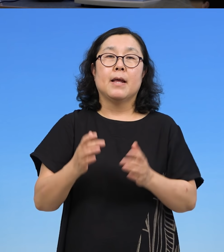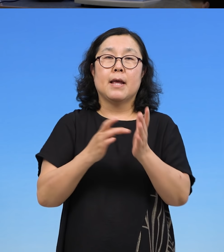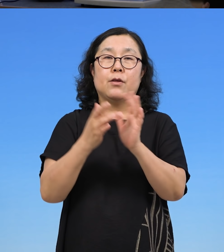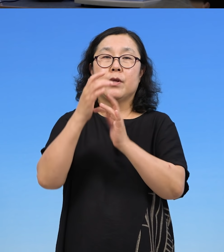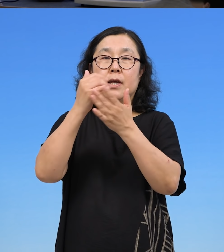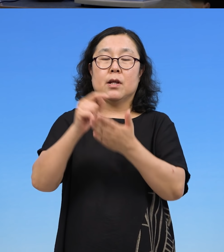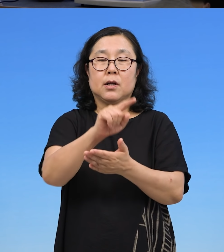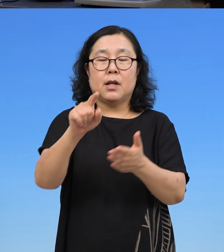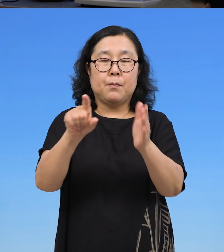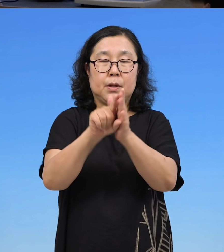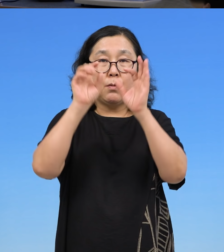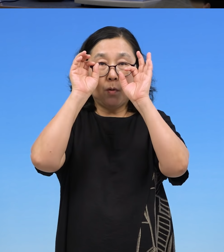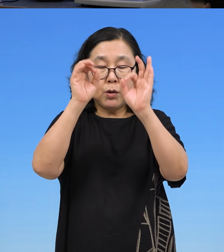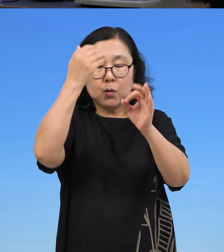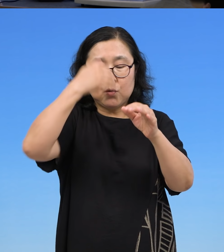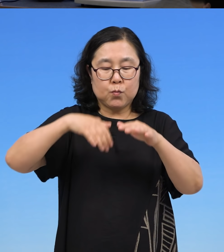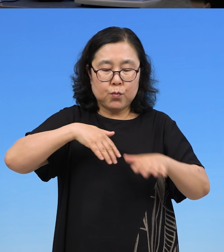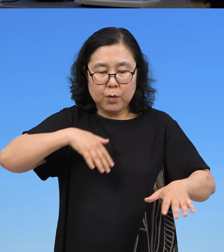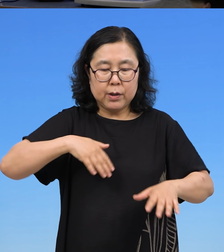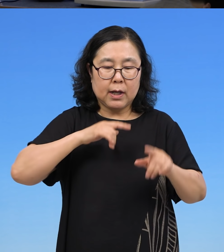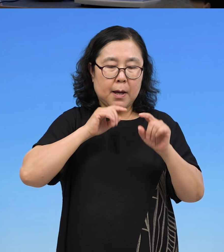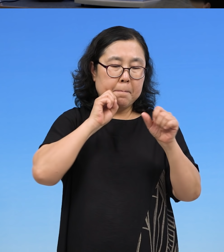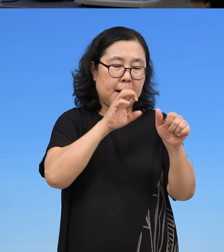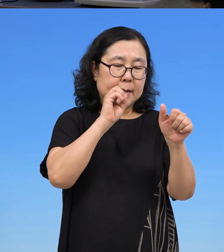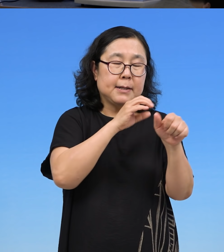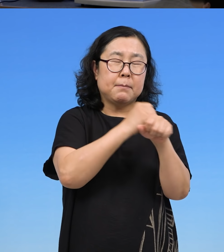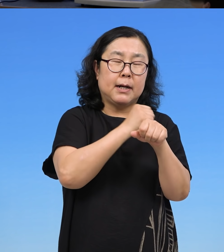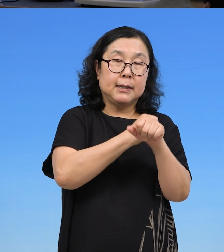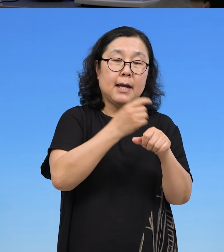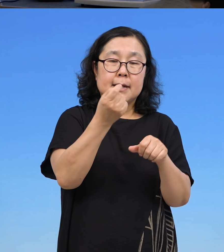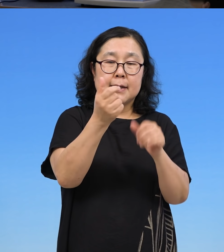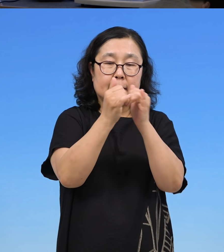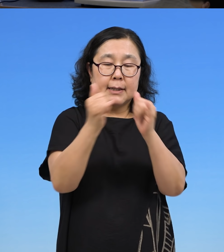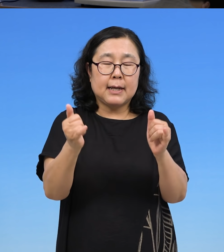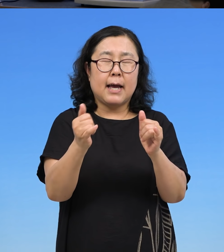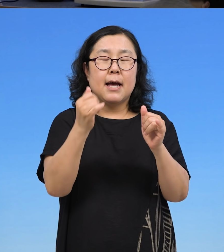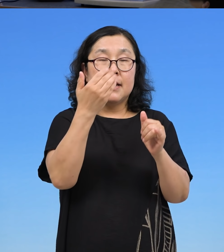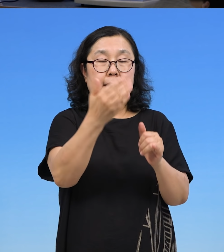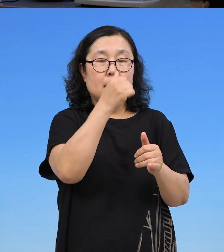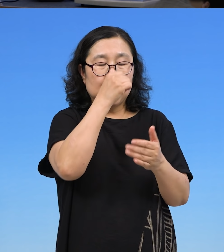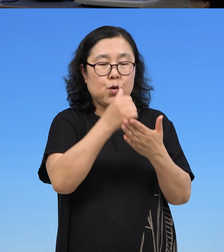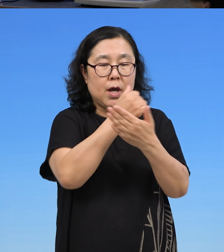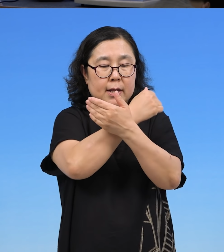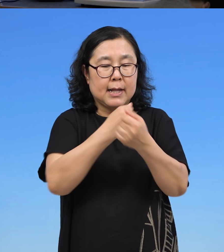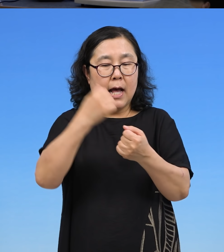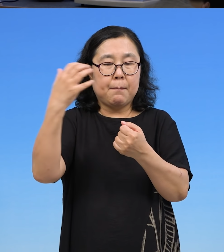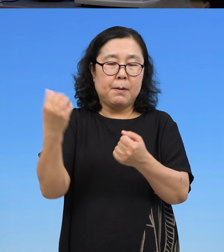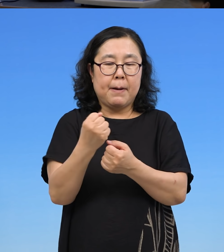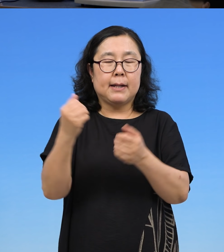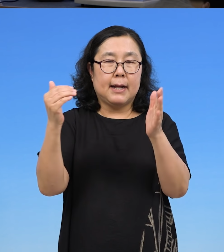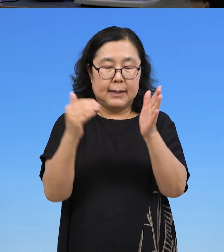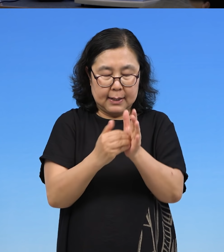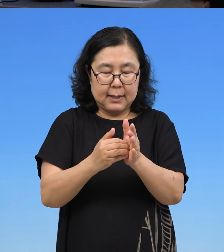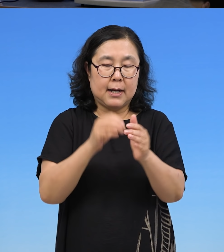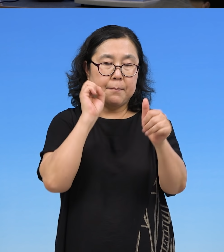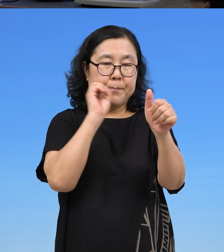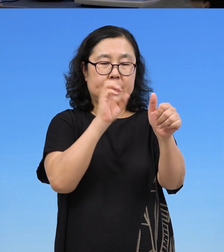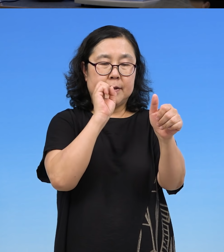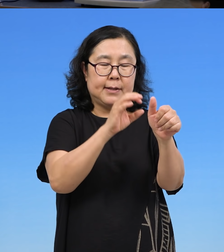5절입니다 예수께서 그들의 믿음을 보시고 중풍병자에게 이러시되 작은 자야 내 죄사함을